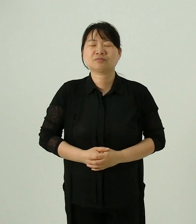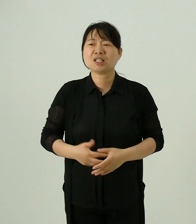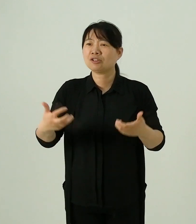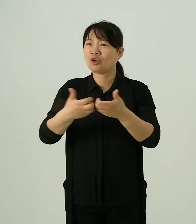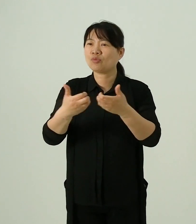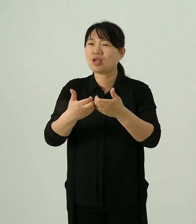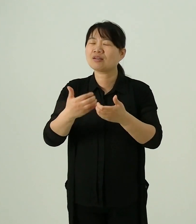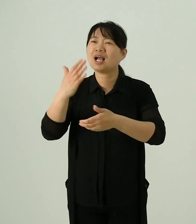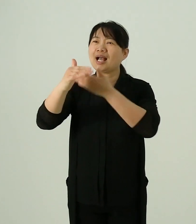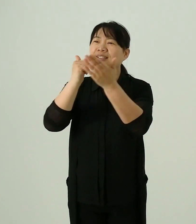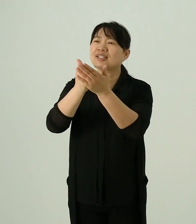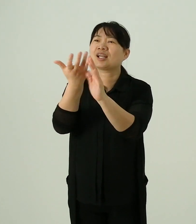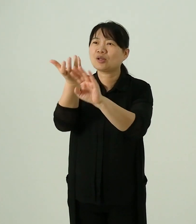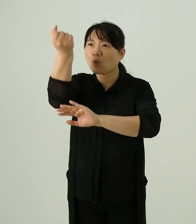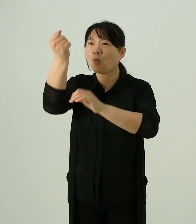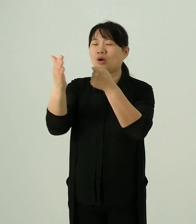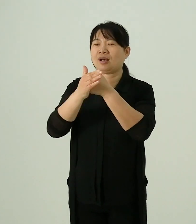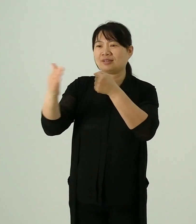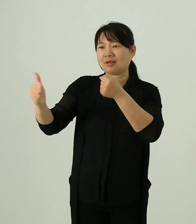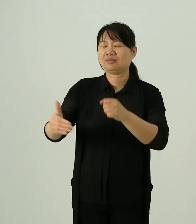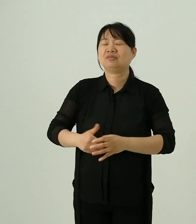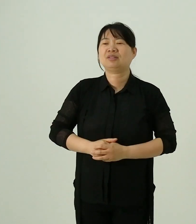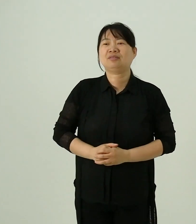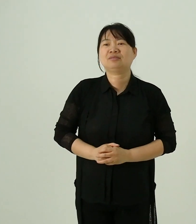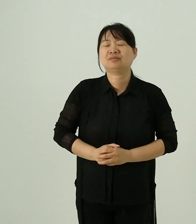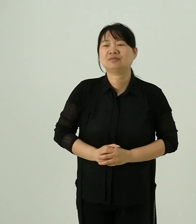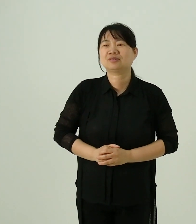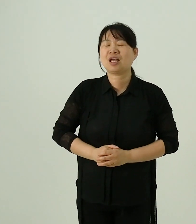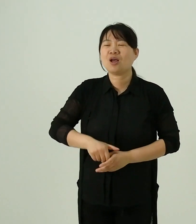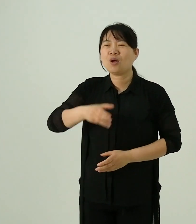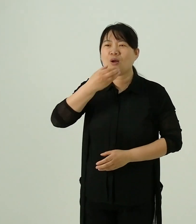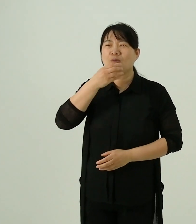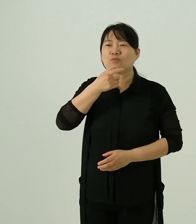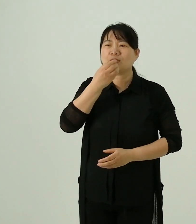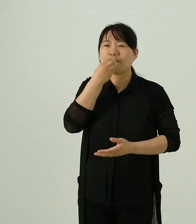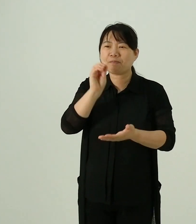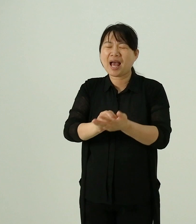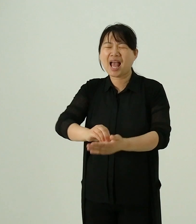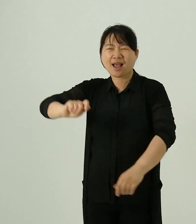전쟁은 여호와께 속한 것인즉 하면서 물맷돌로